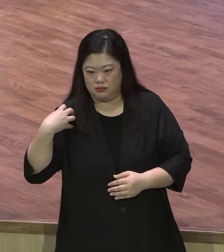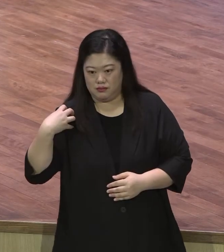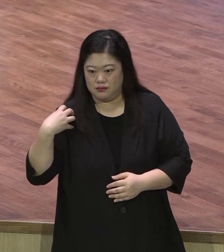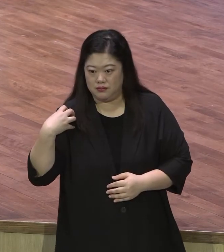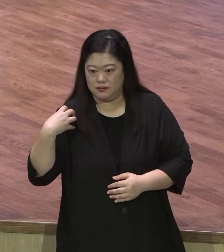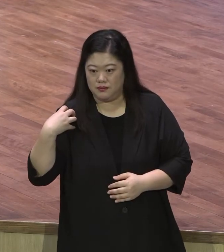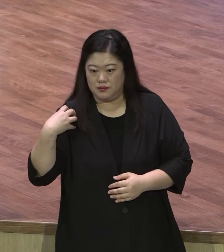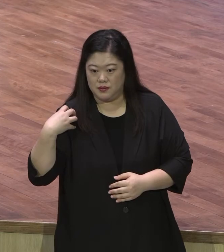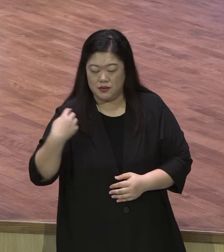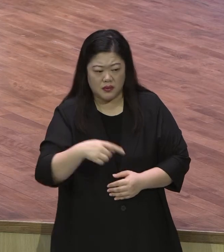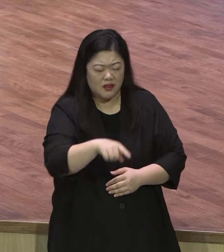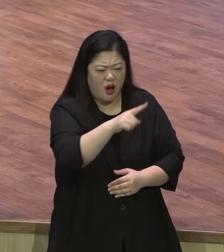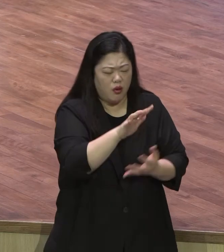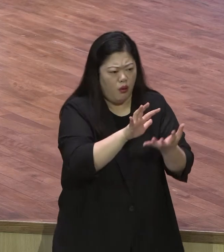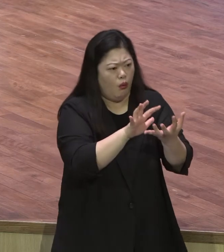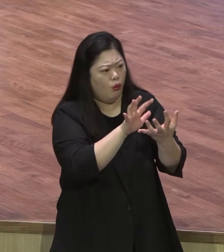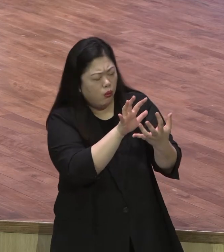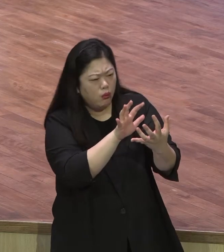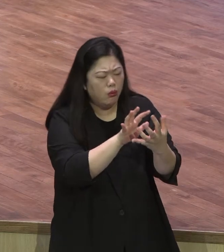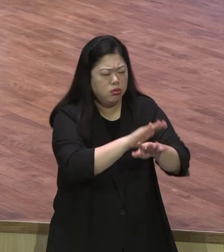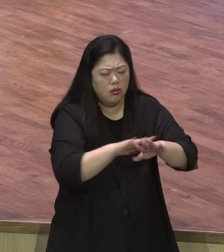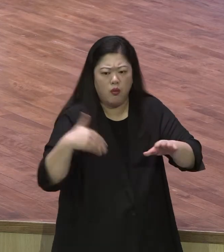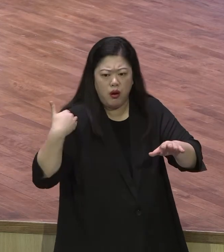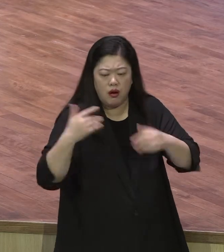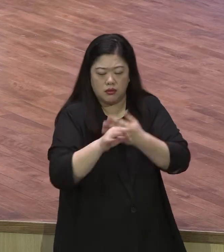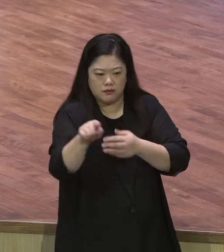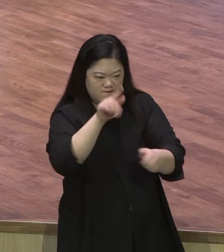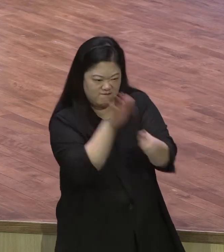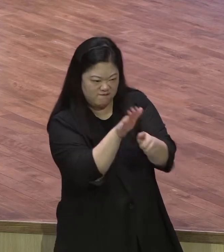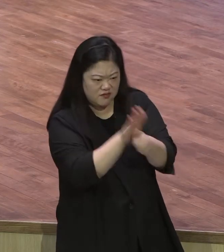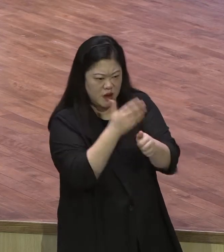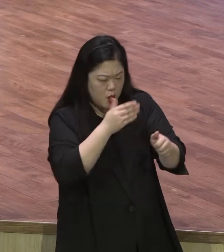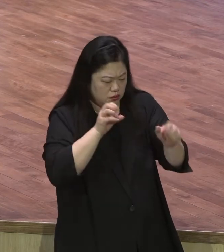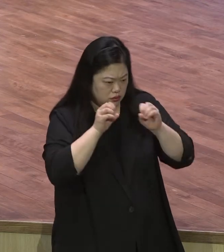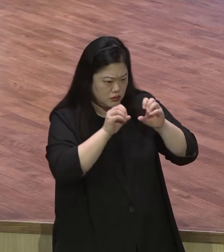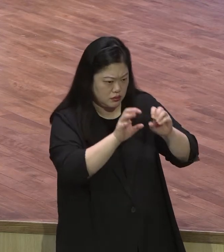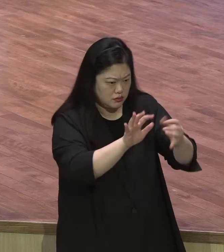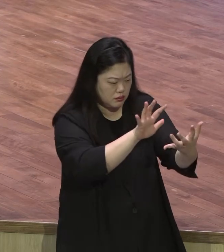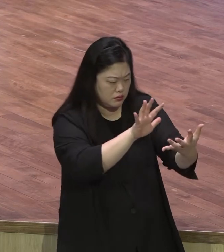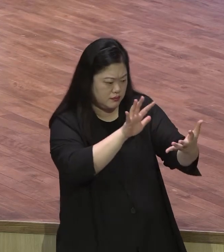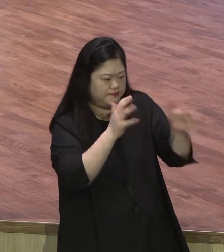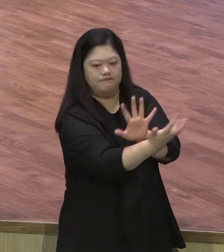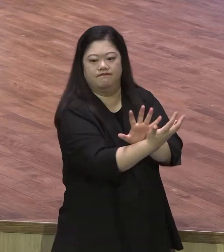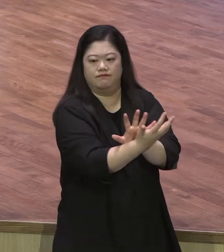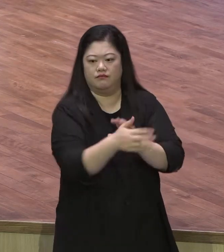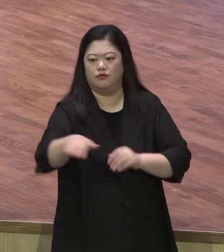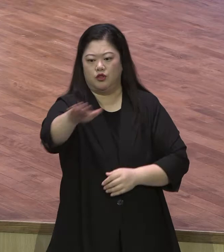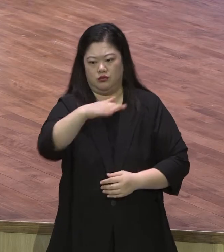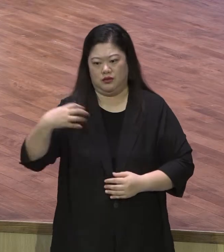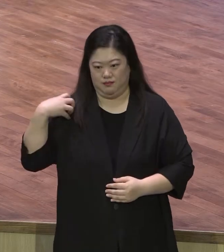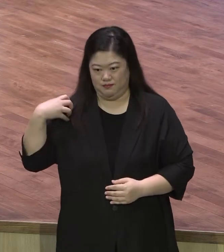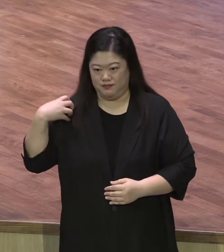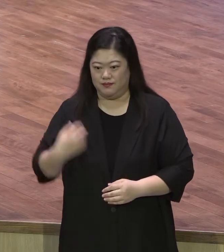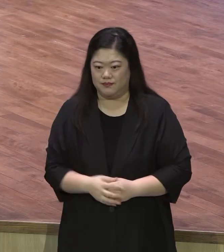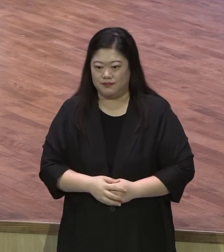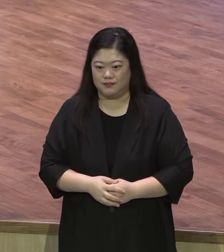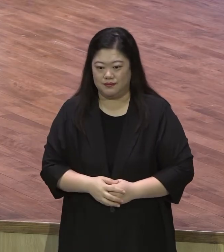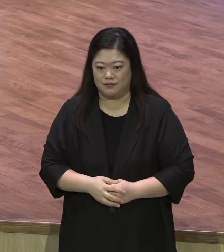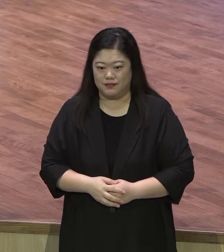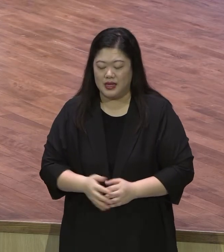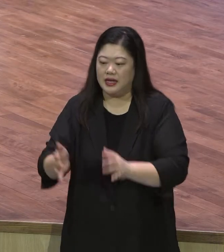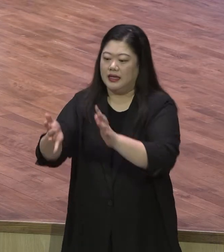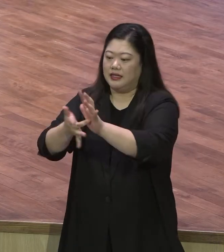털을 바꿔줘야 돼요. 불신자들 영계전 성도는 우리 인생의 유일한 반성이신 예수